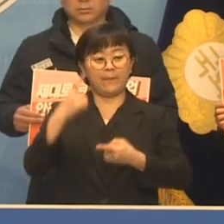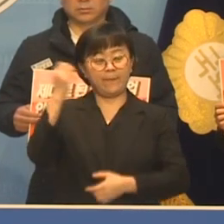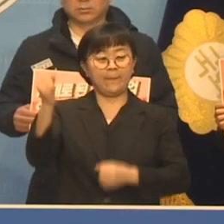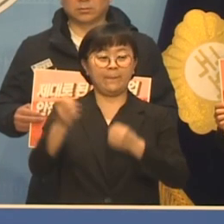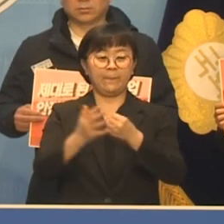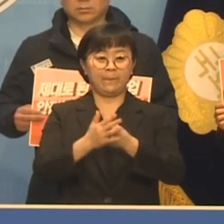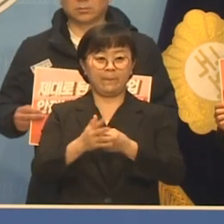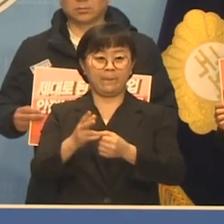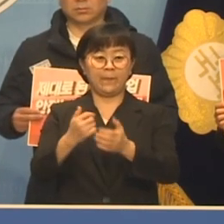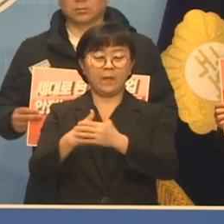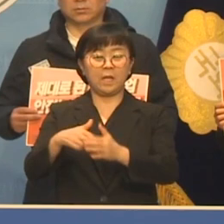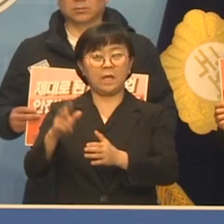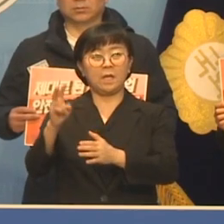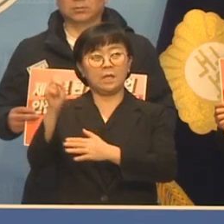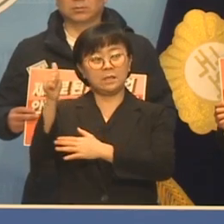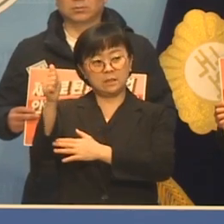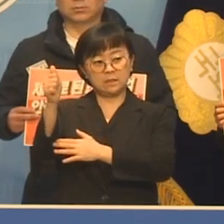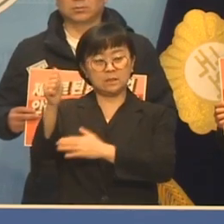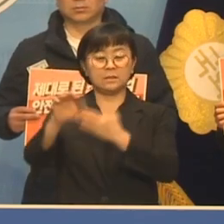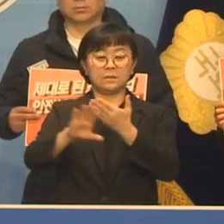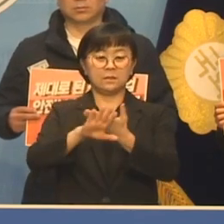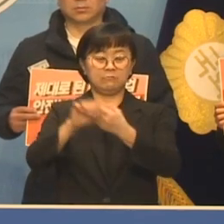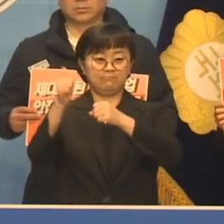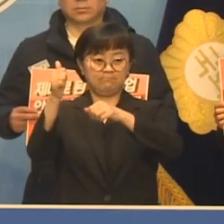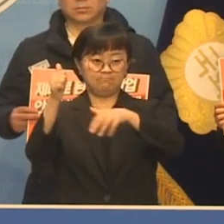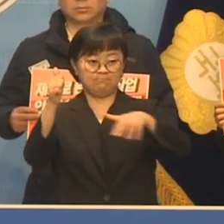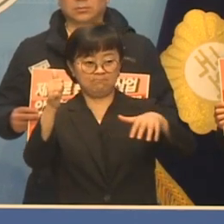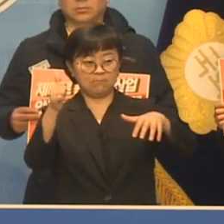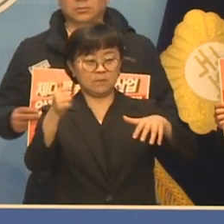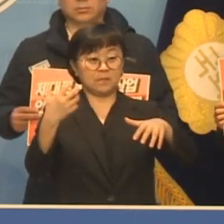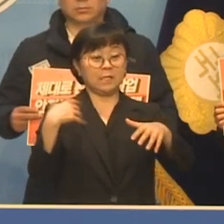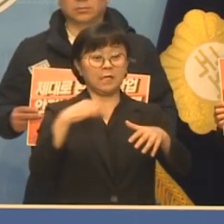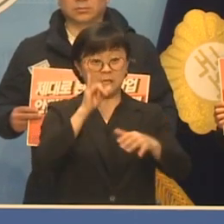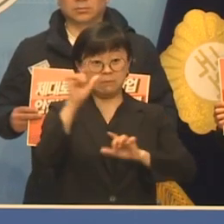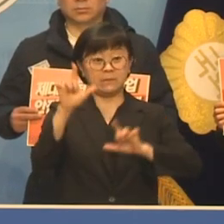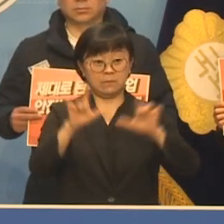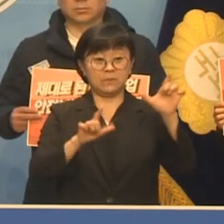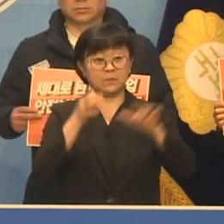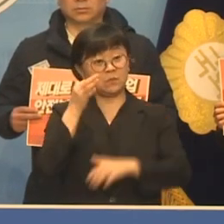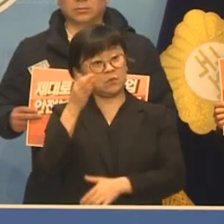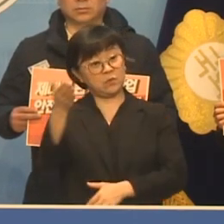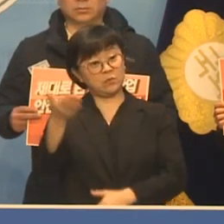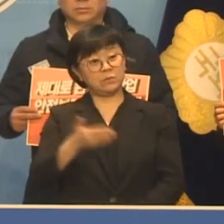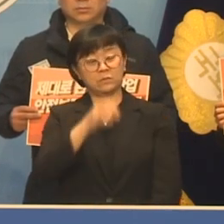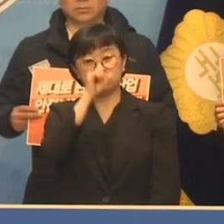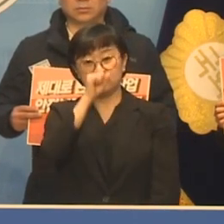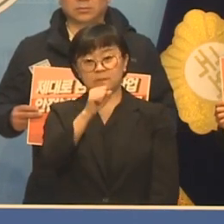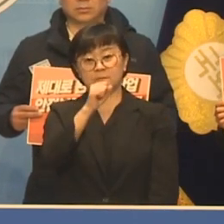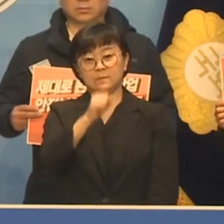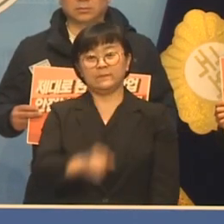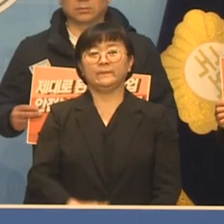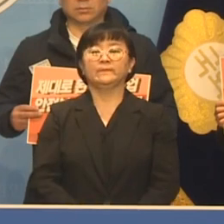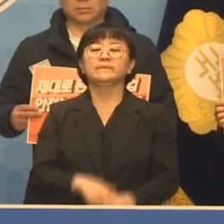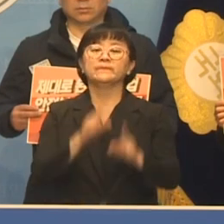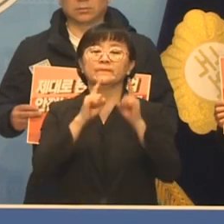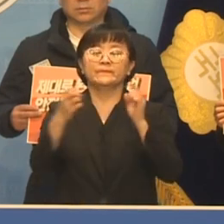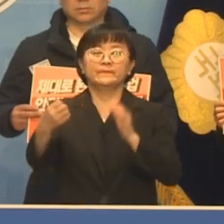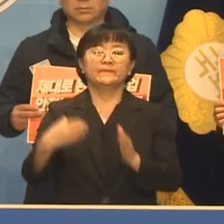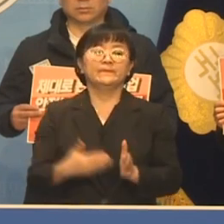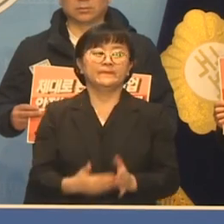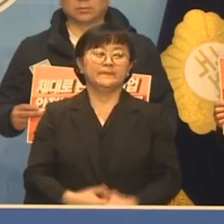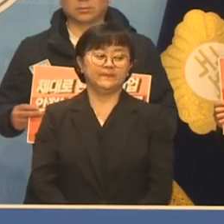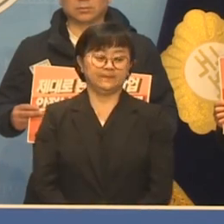원청인 현대삼호중공업과 다른 기관들이 책임 있는 행동을 보여주셨으면 좋겠다는 말을